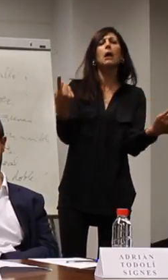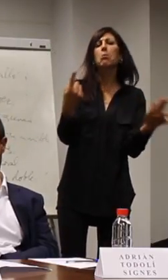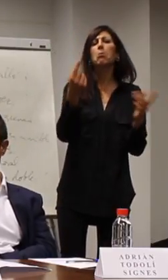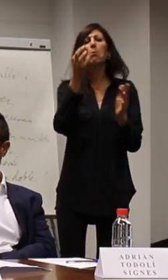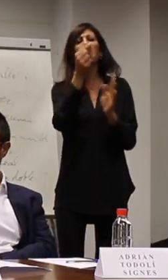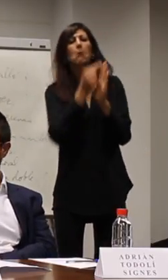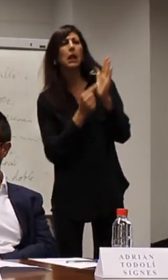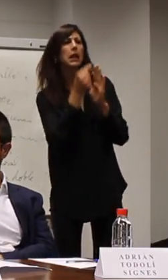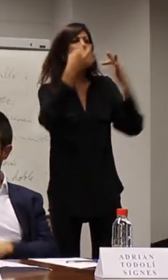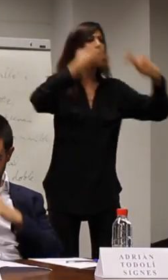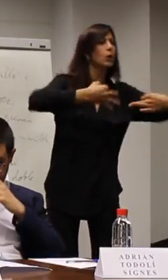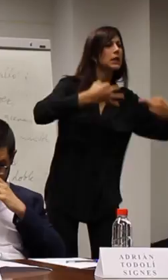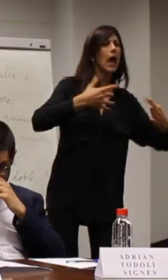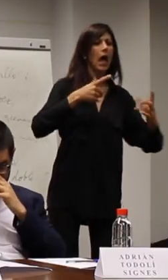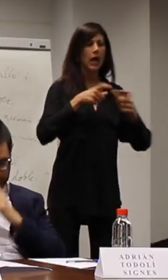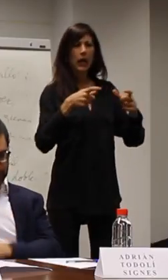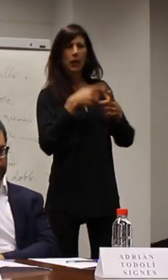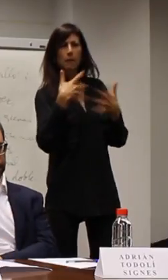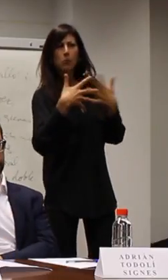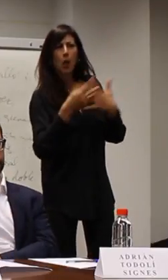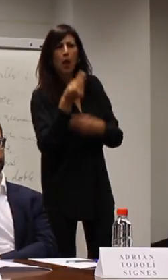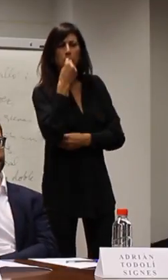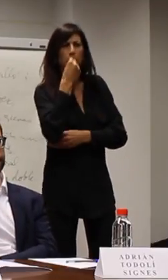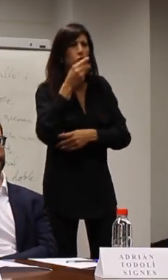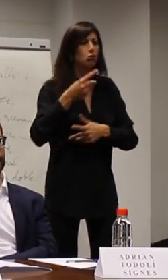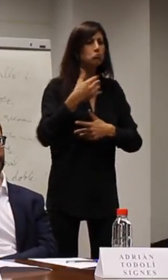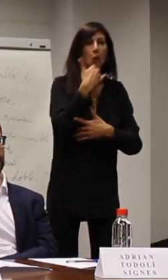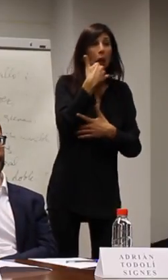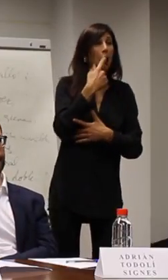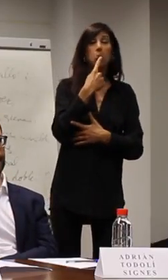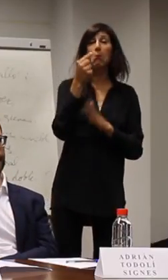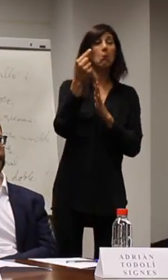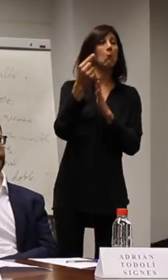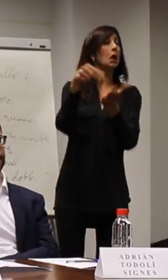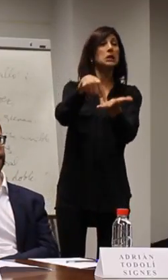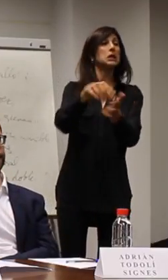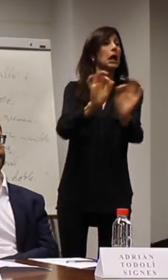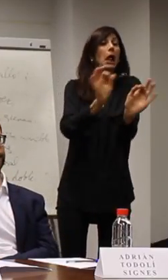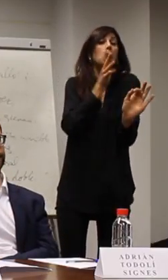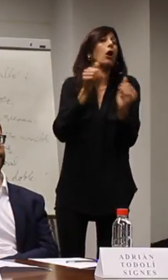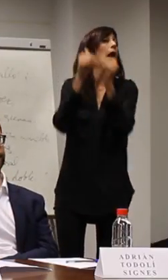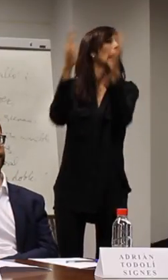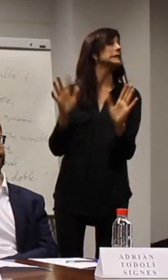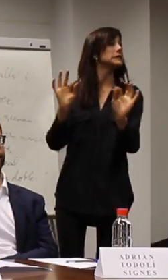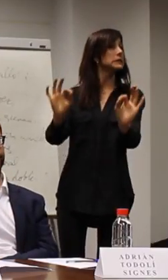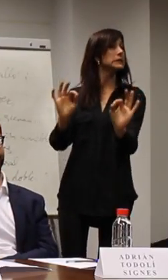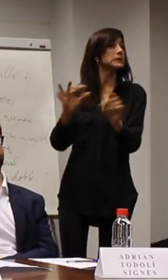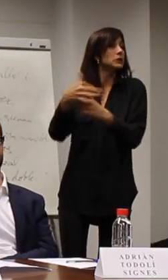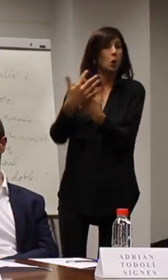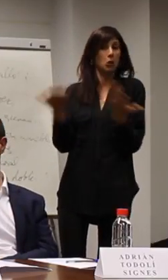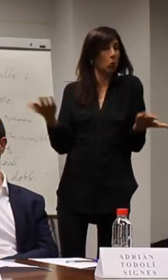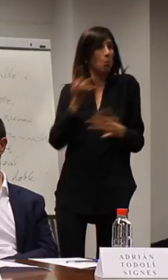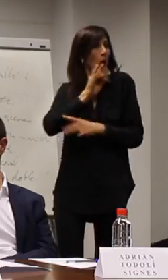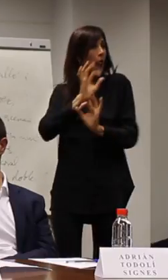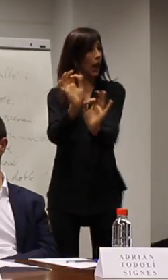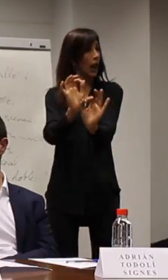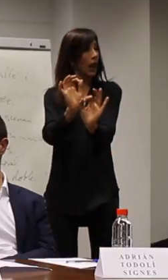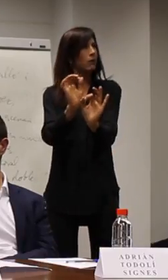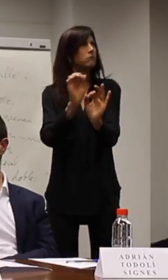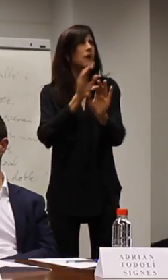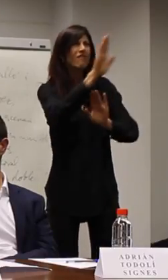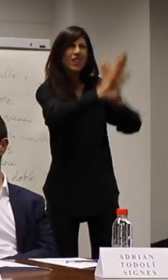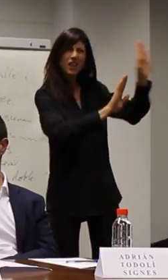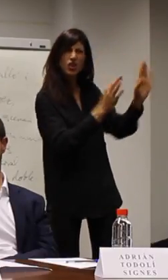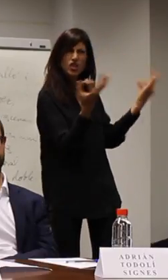autorización de manipulación de alimentos, unas medidas de garantía. No, dice, no, es que como es en casa, ¿por qué va a estar mal? ¿Y los vecinos? ¿Por qué tienen que soportar